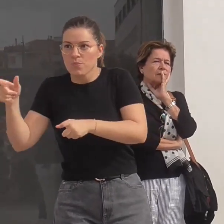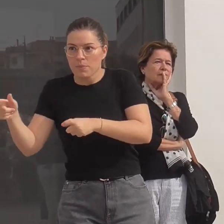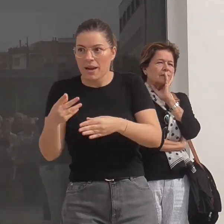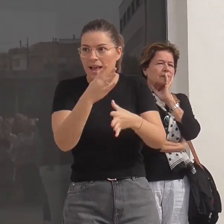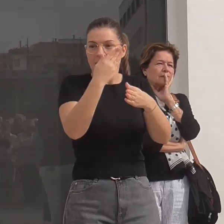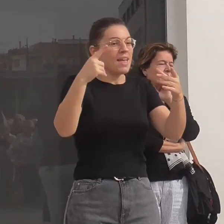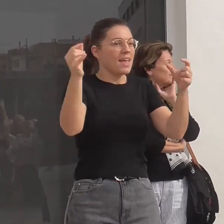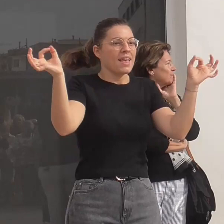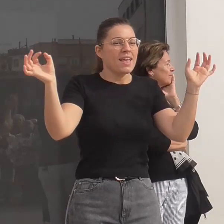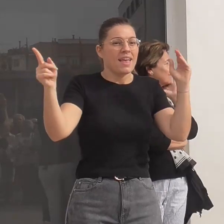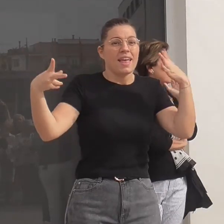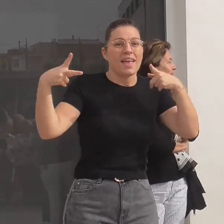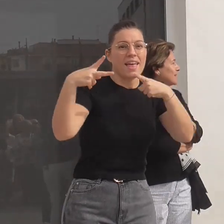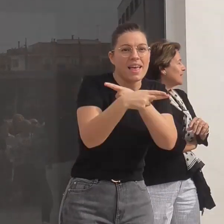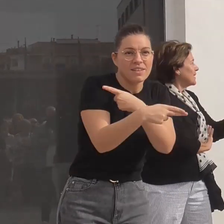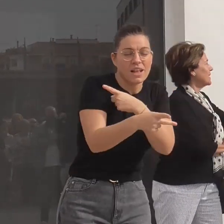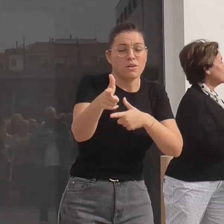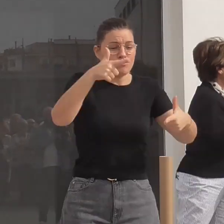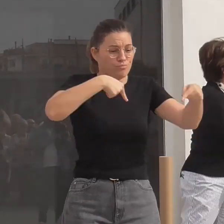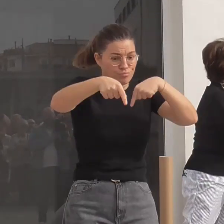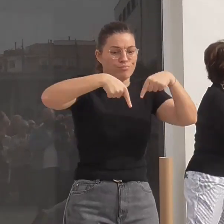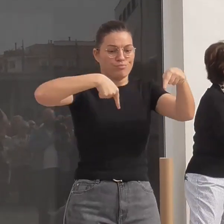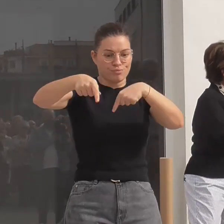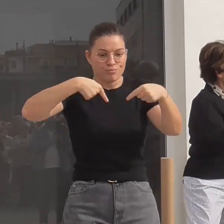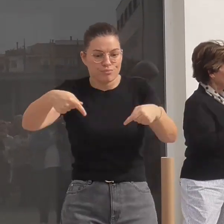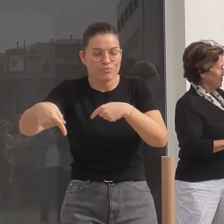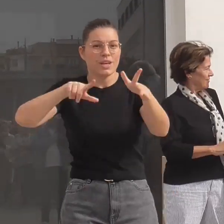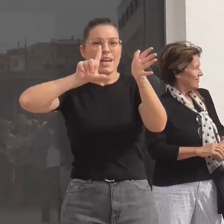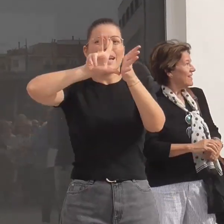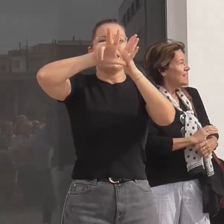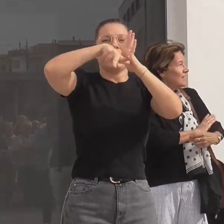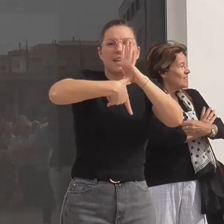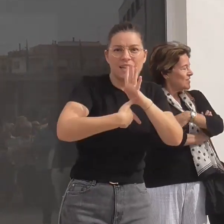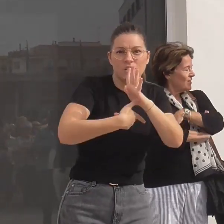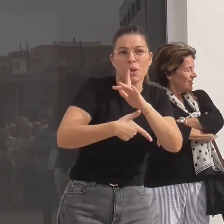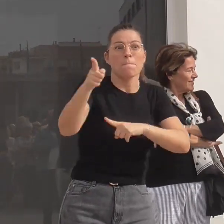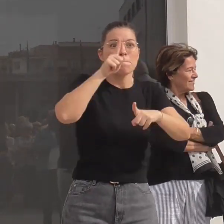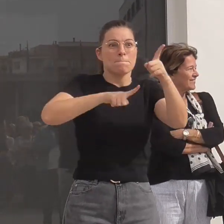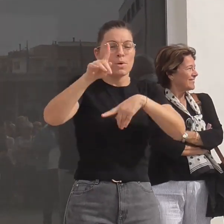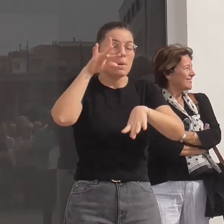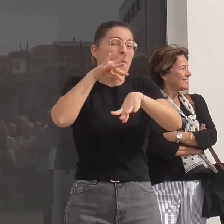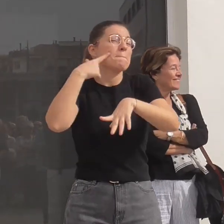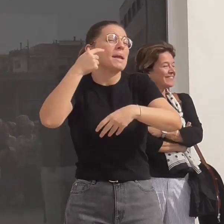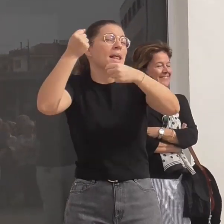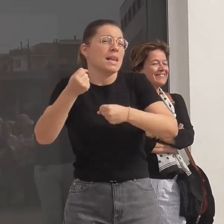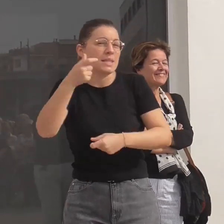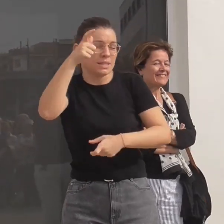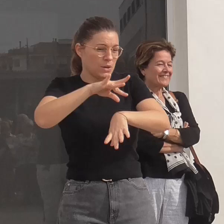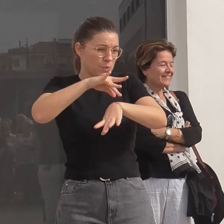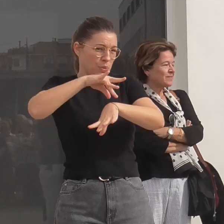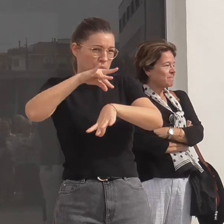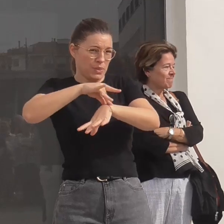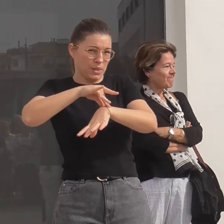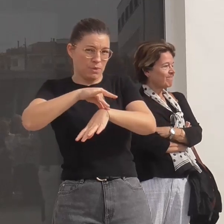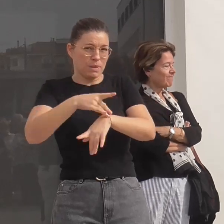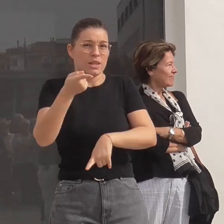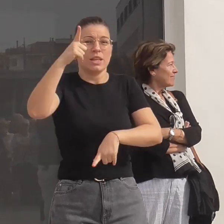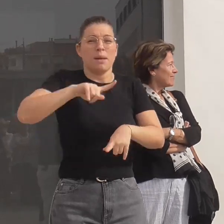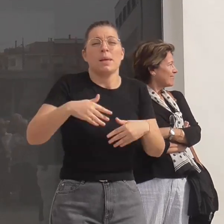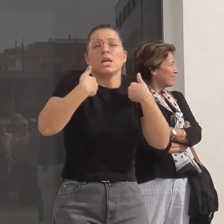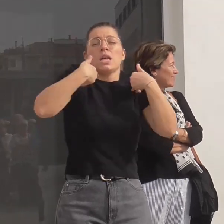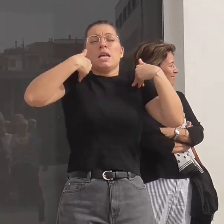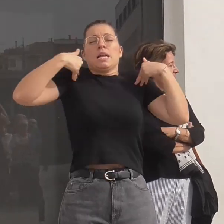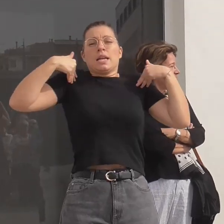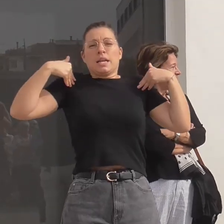evitar los continuos traslados, retrasos y riesgos para la salud de los pacientes, así como la carga que